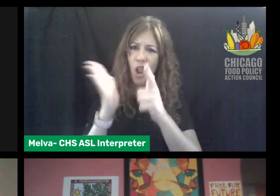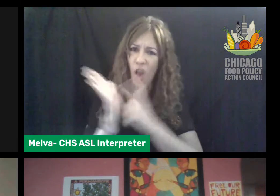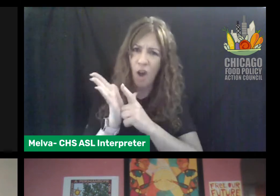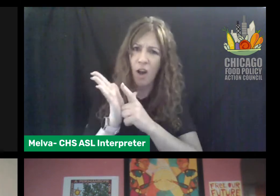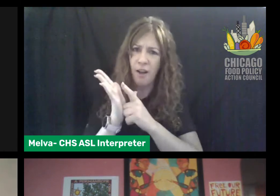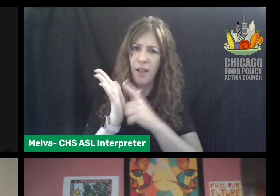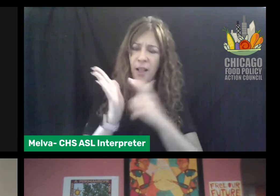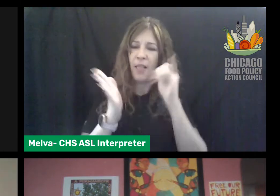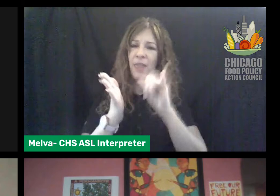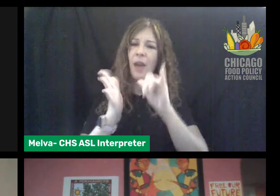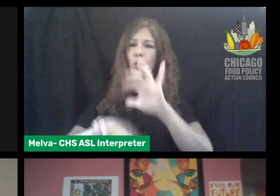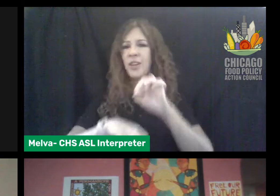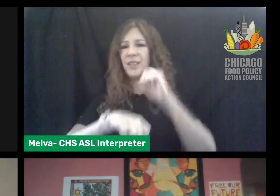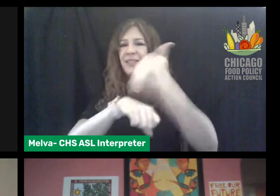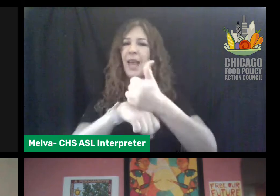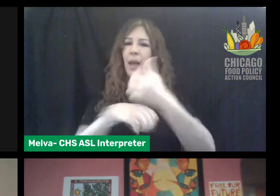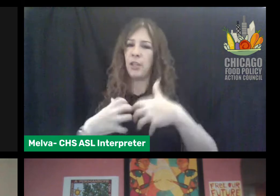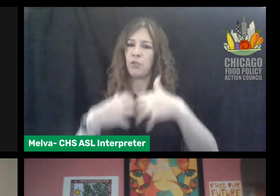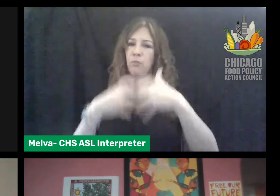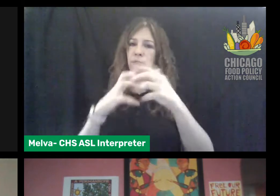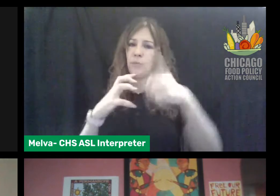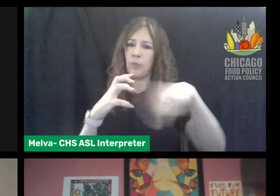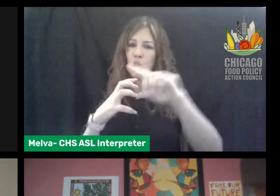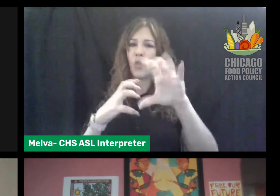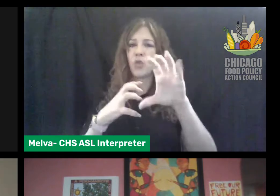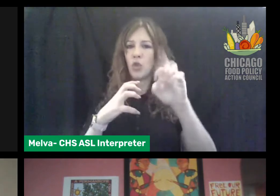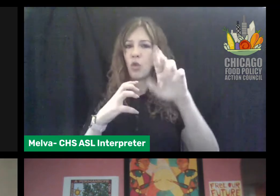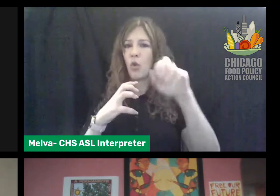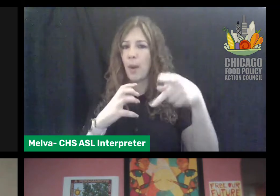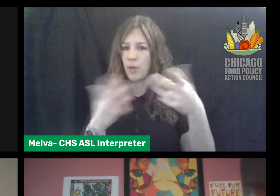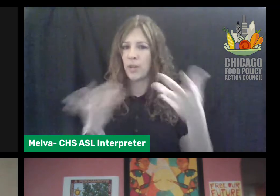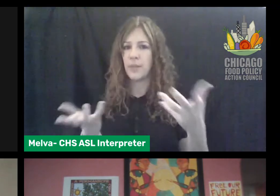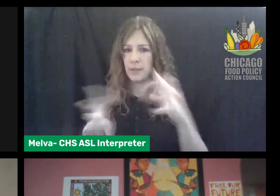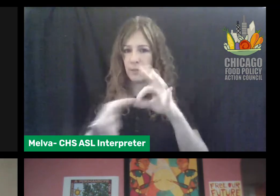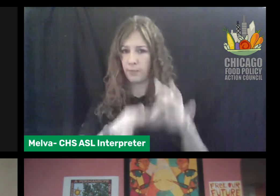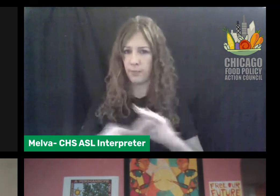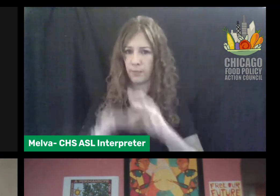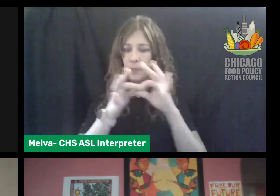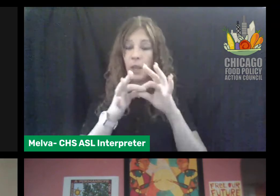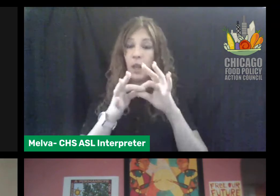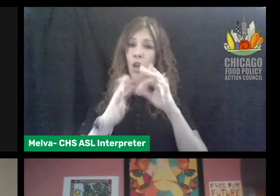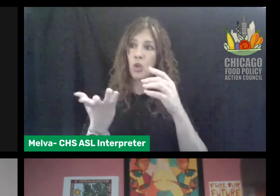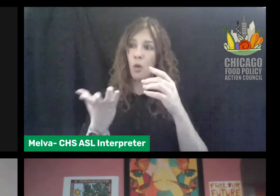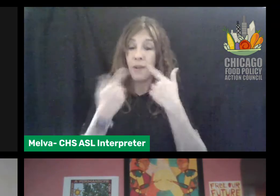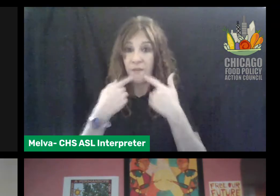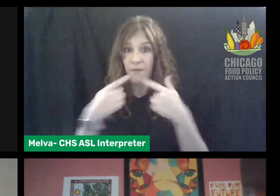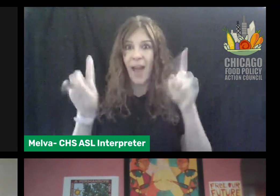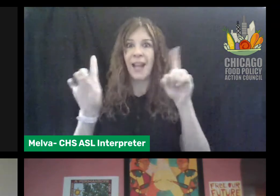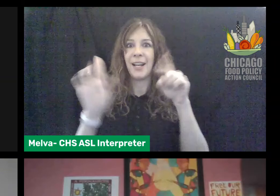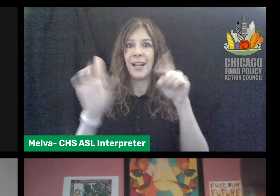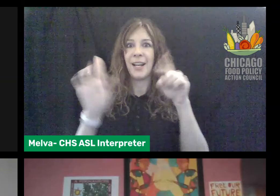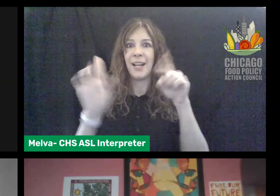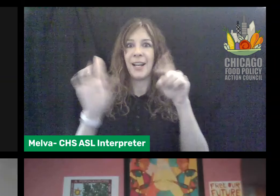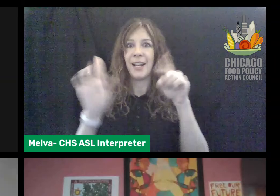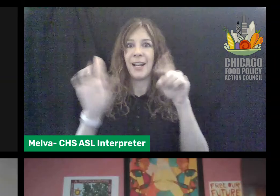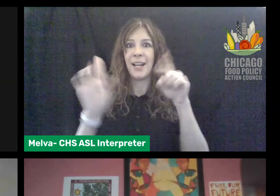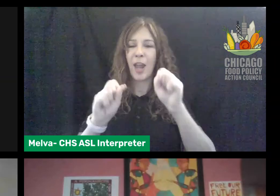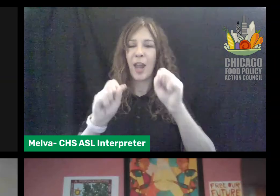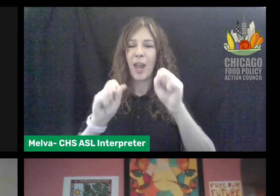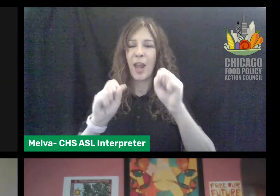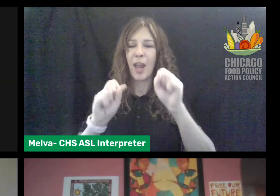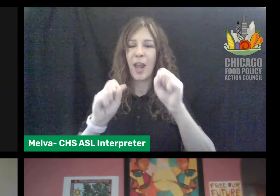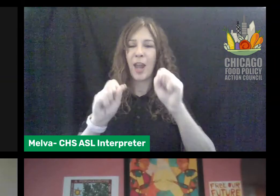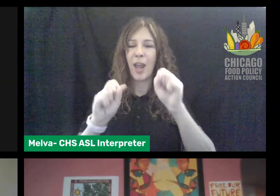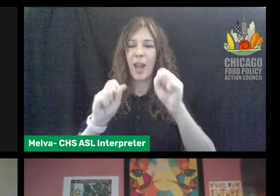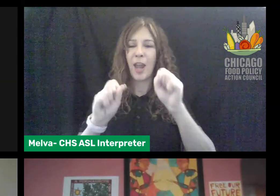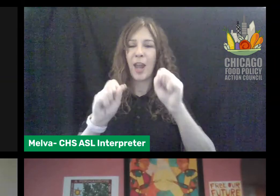las cooperativas. Afortunadamente pudimos lograr esta colaboración entre varias